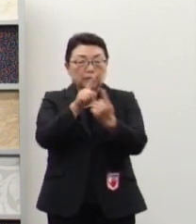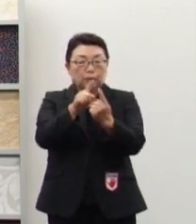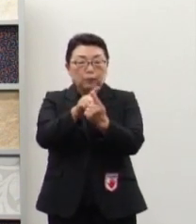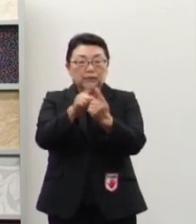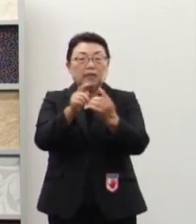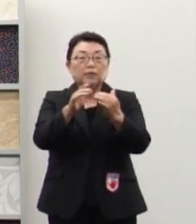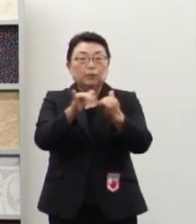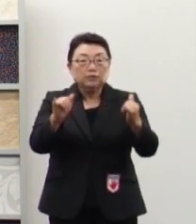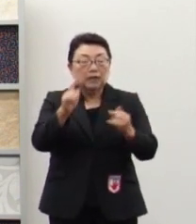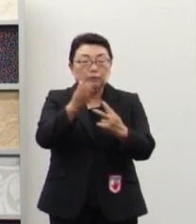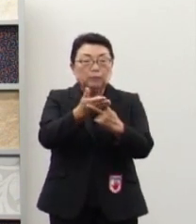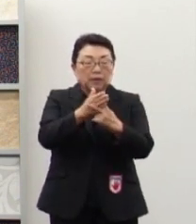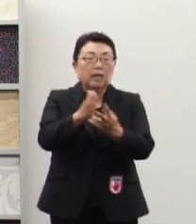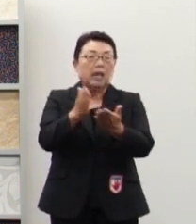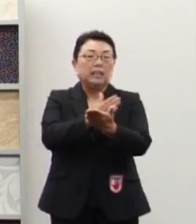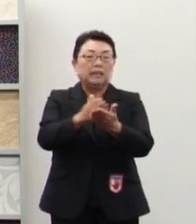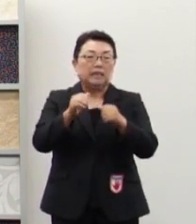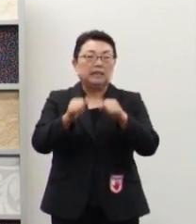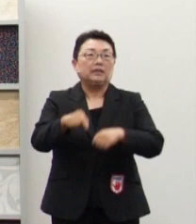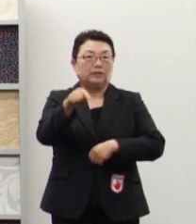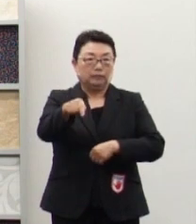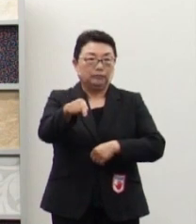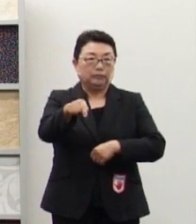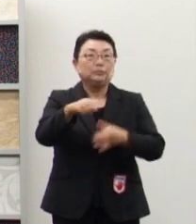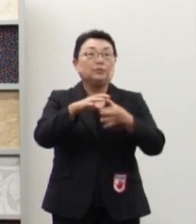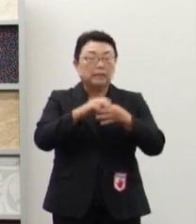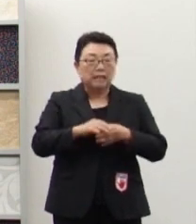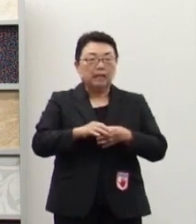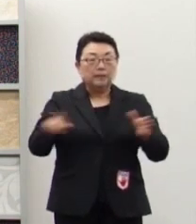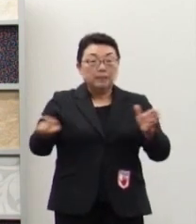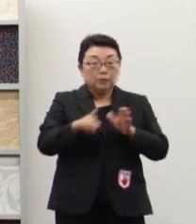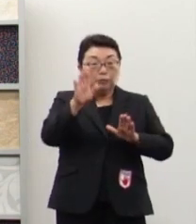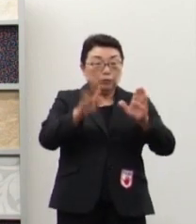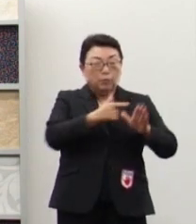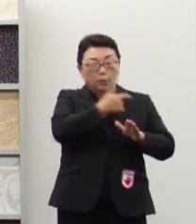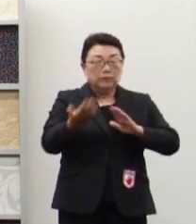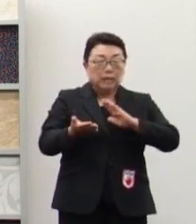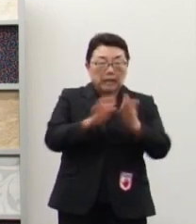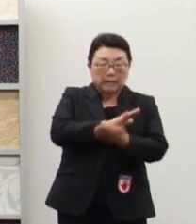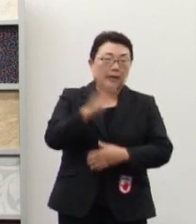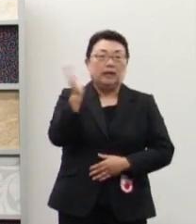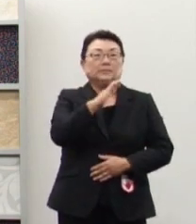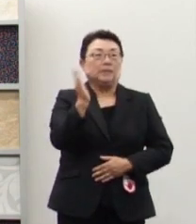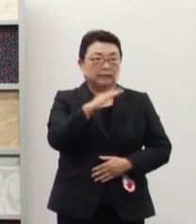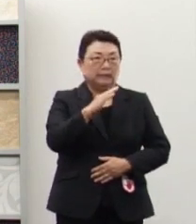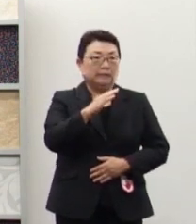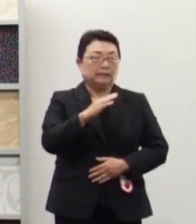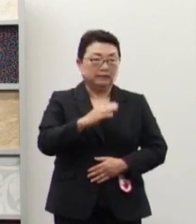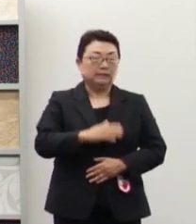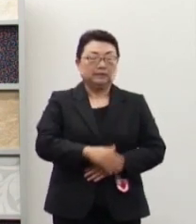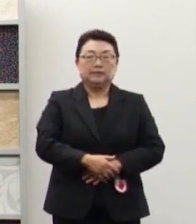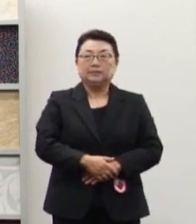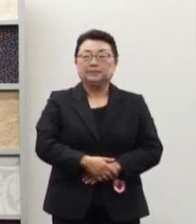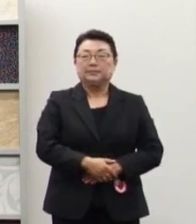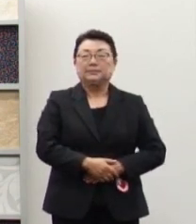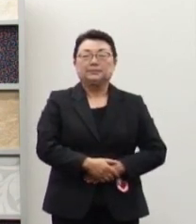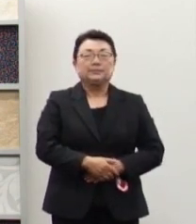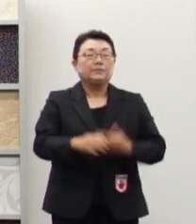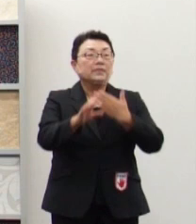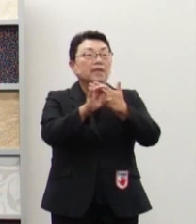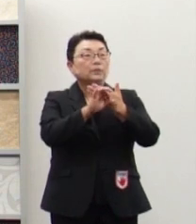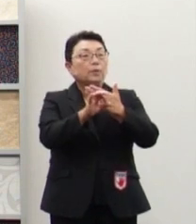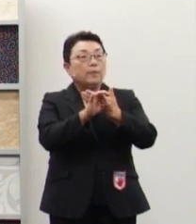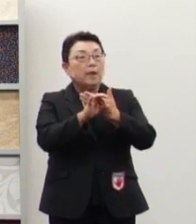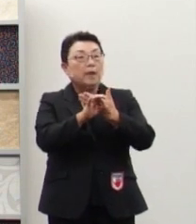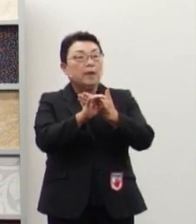判断をしていただいておりますので、その状況というのは、変わらないものでございます。 例えば一緒